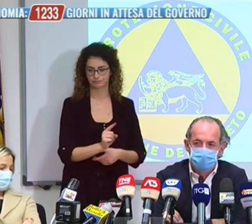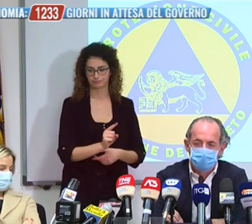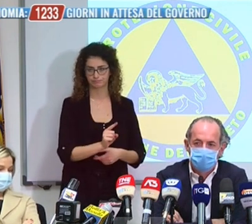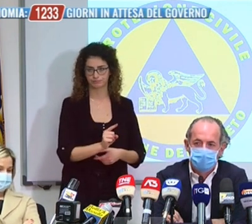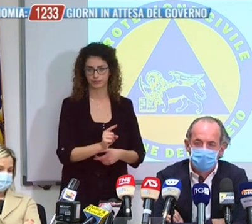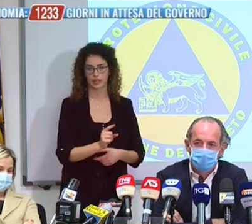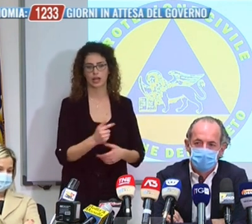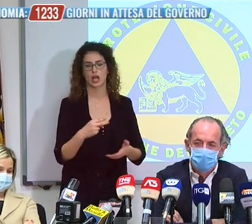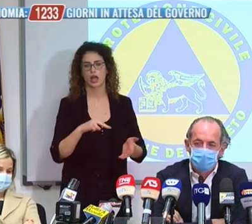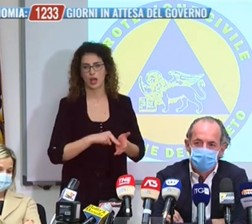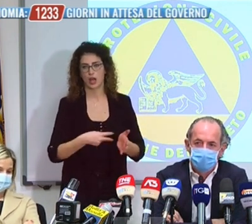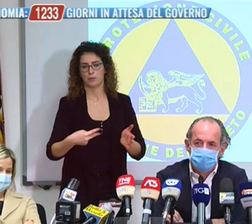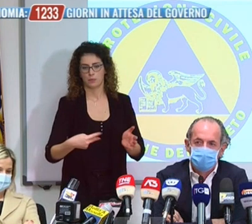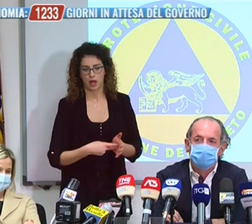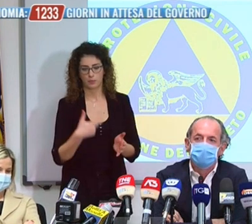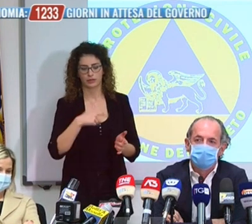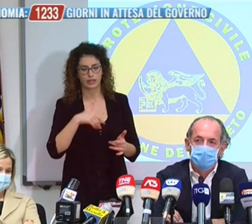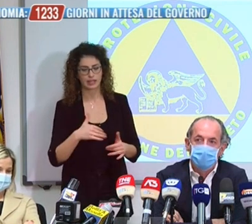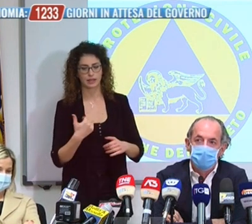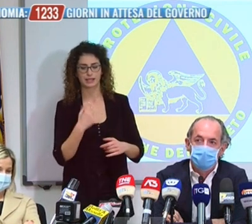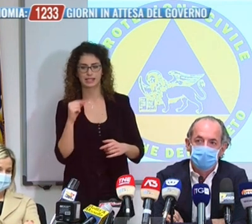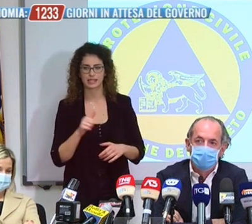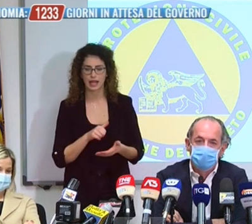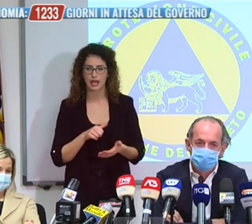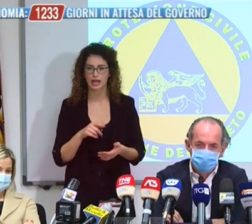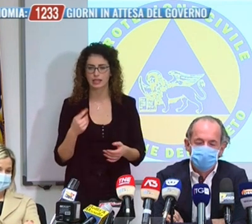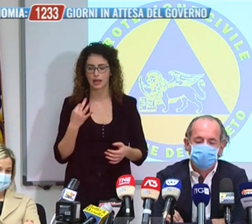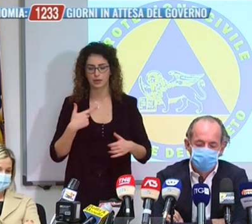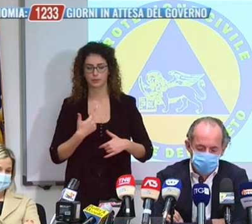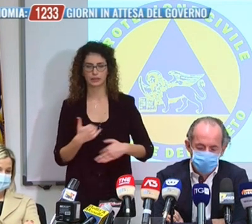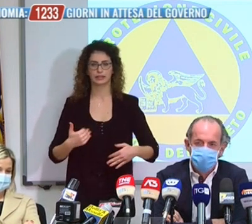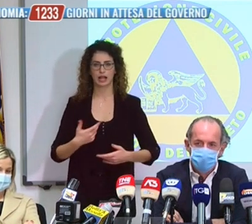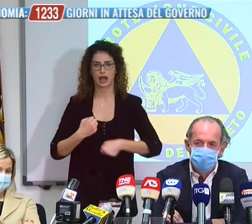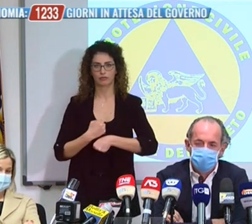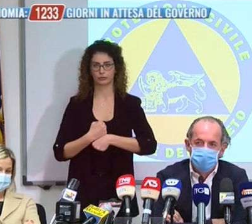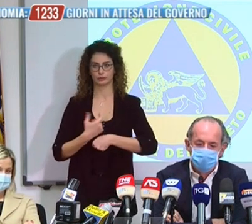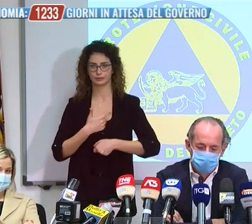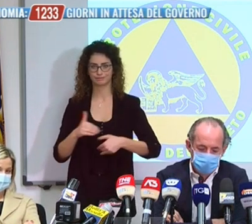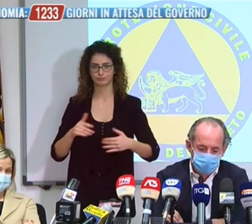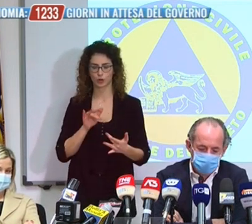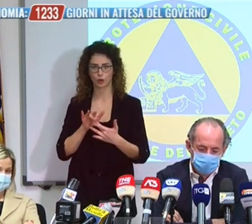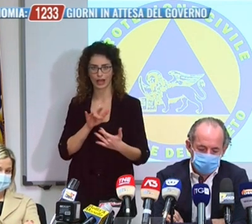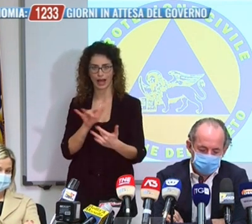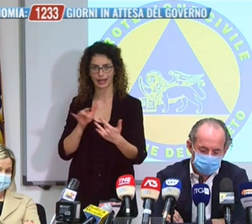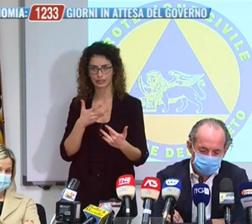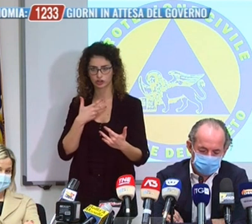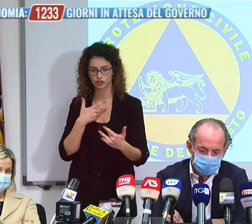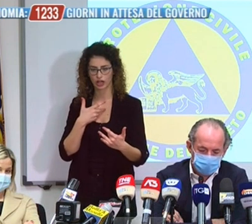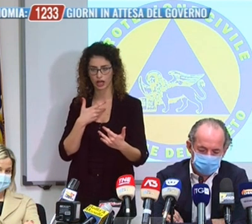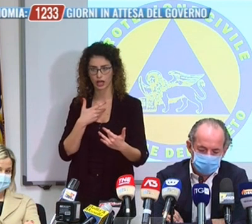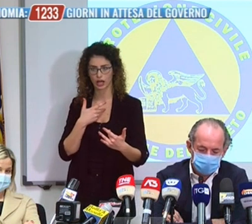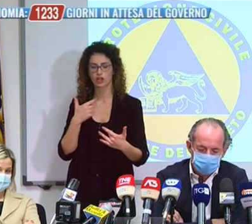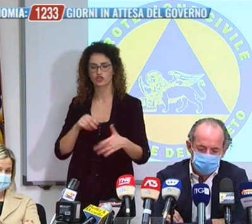problema perché loro sono sempre stati in prima linea, è vero. Lo saranno sempre, hanno avuto già